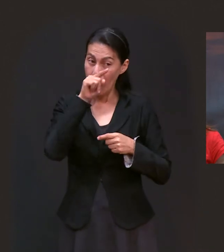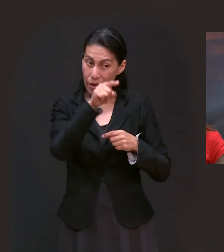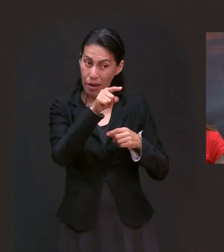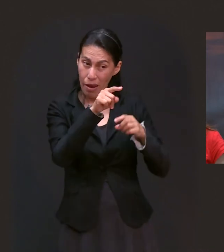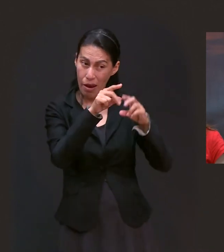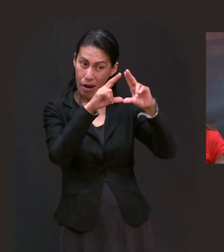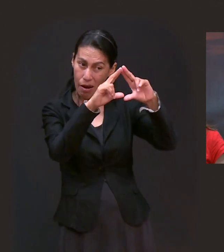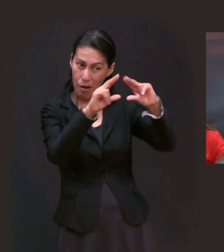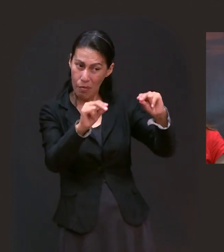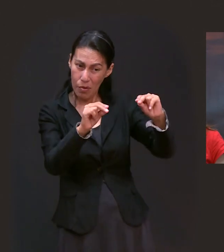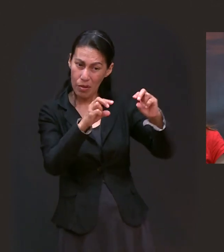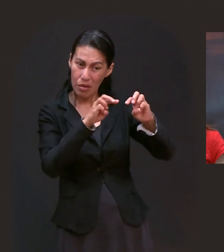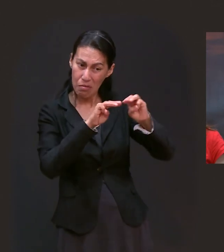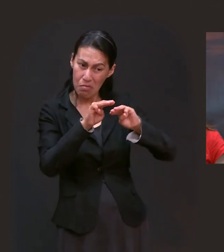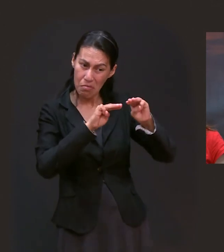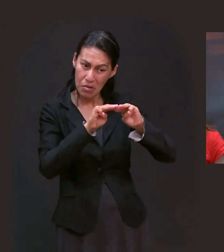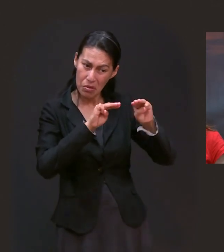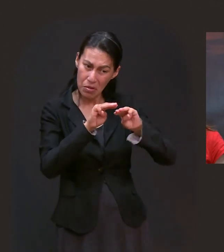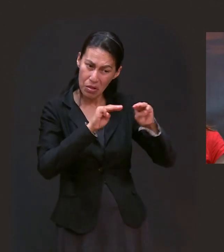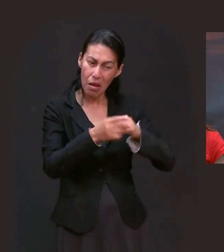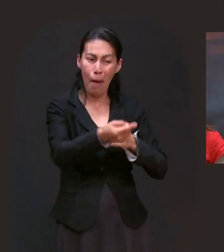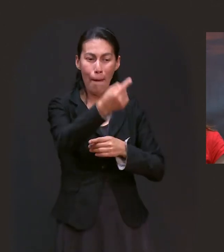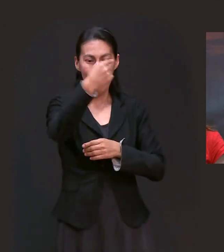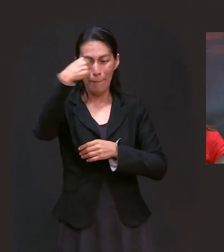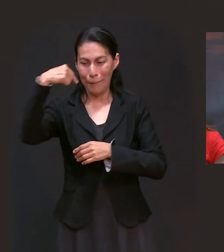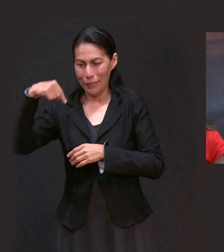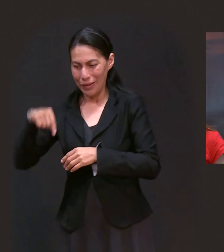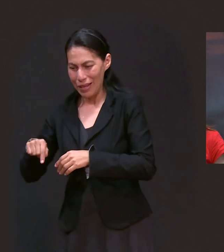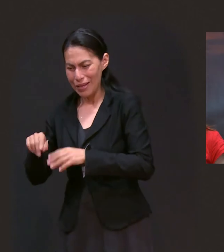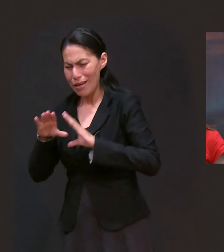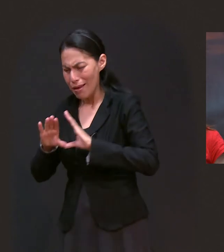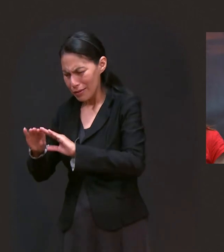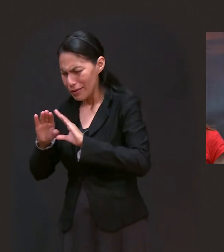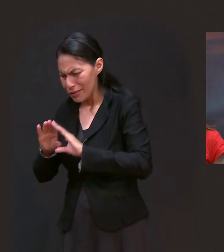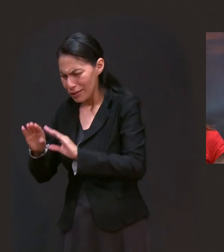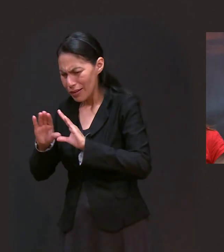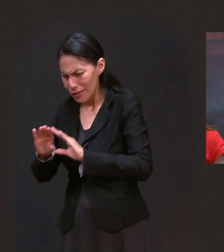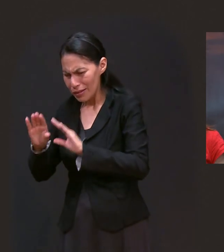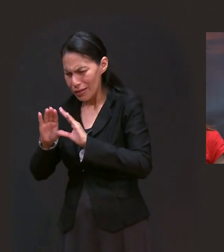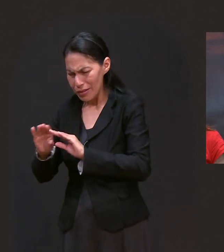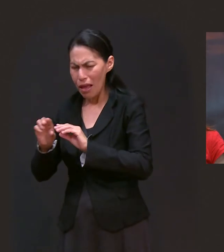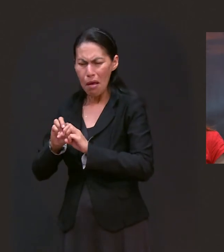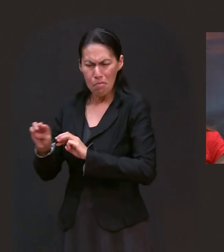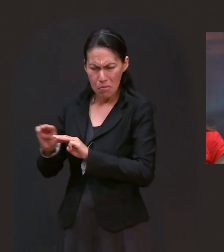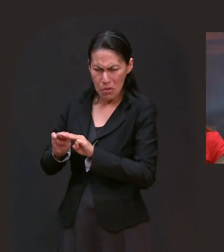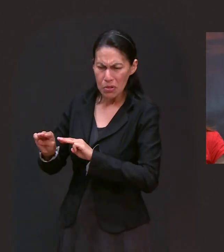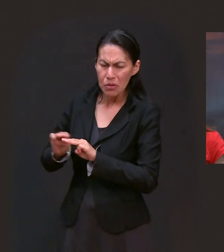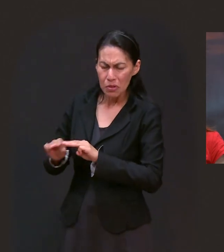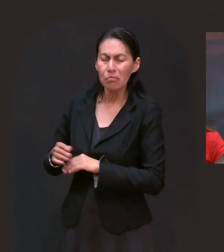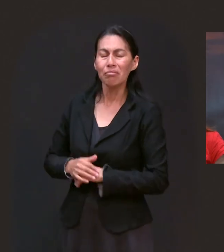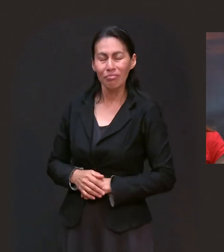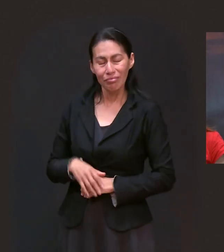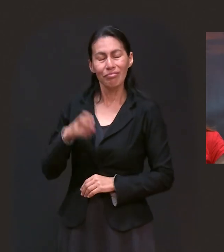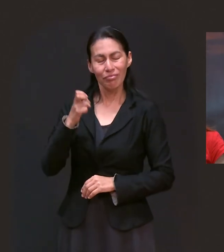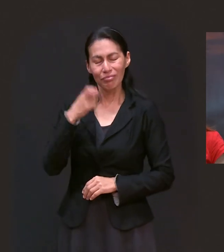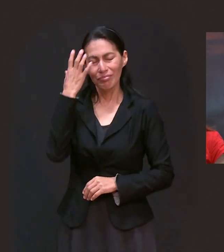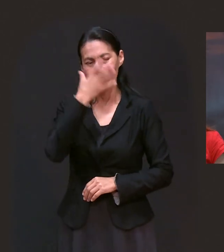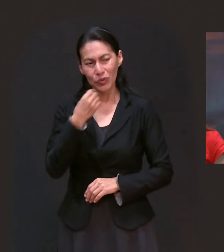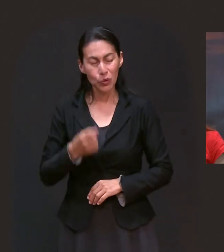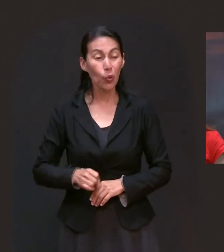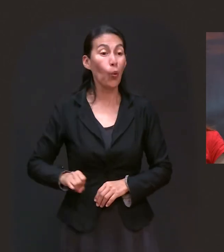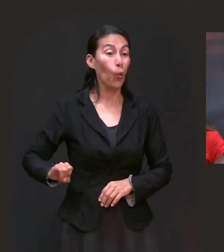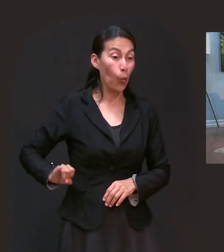muchos misioneros de japón venían a enseñar japonés y hacer pasar a